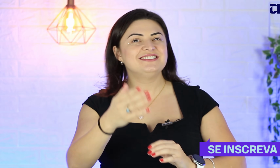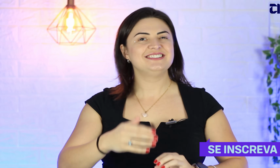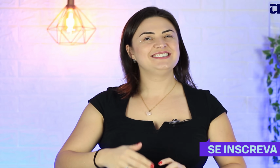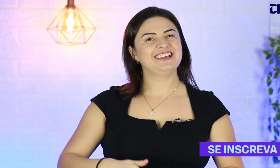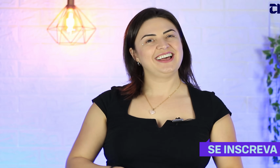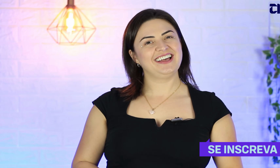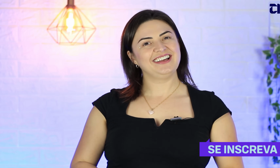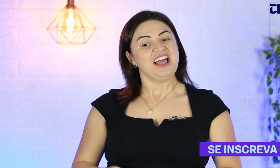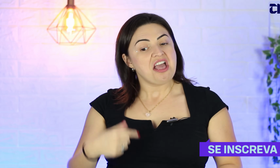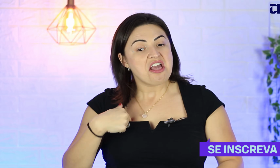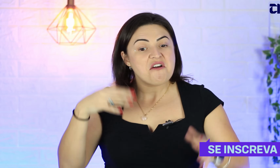Com expressão